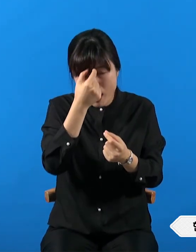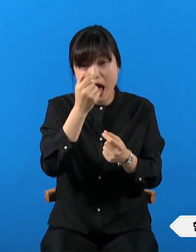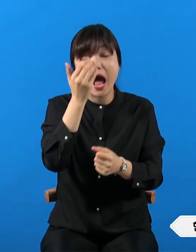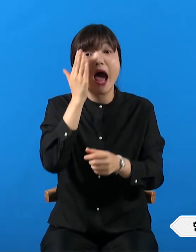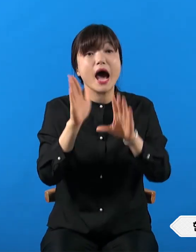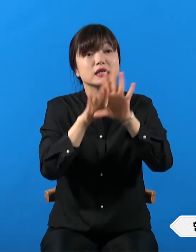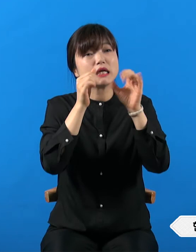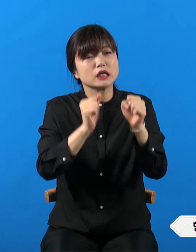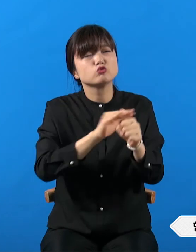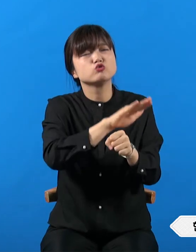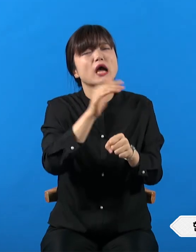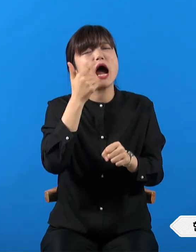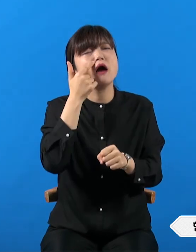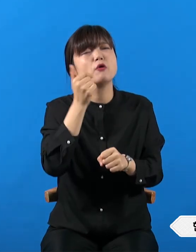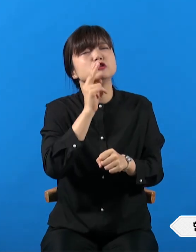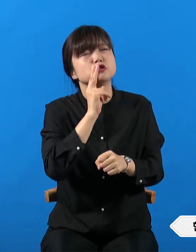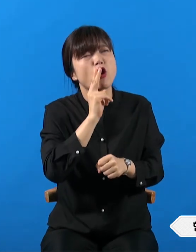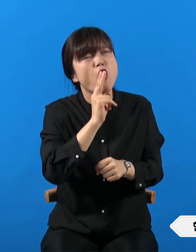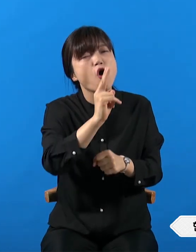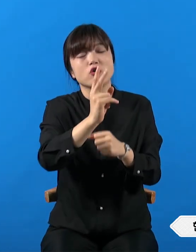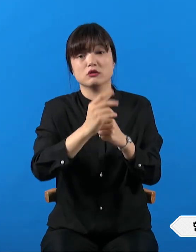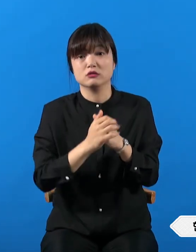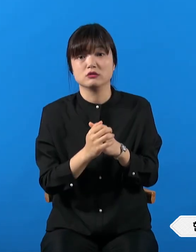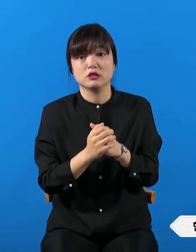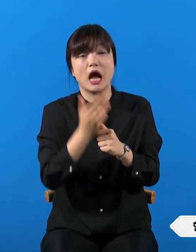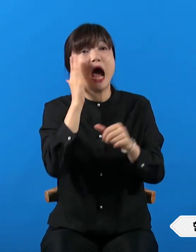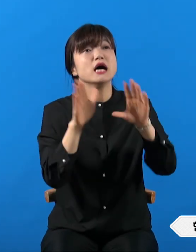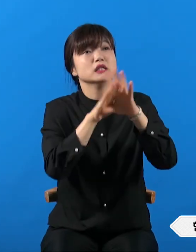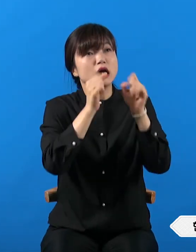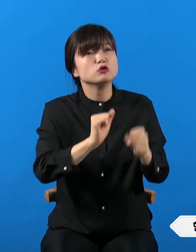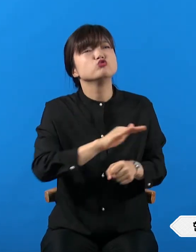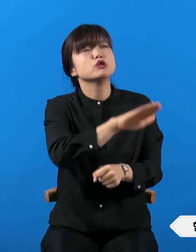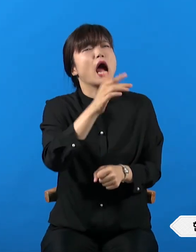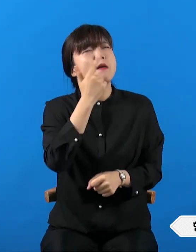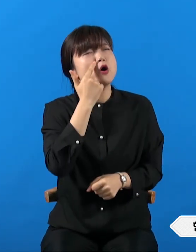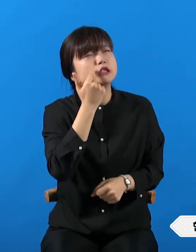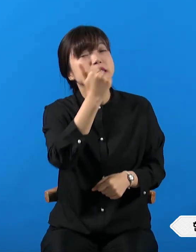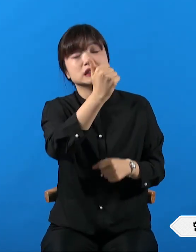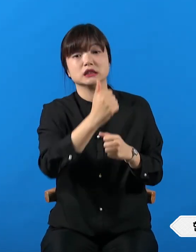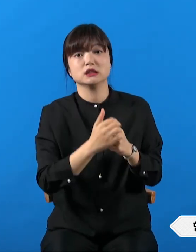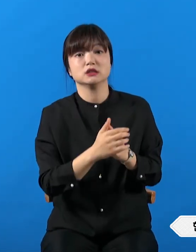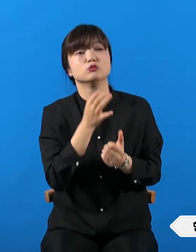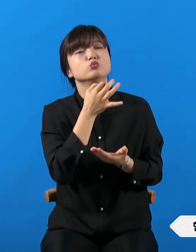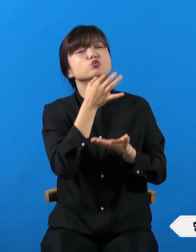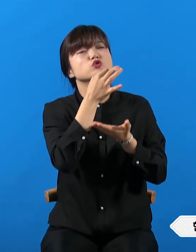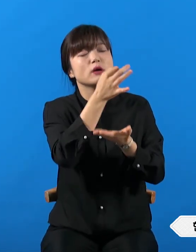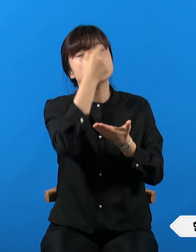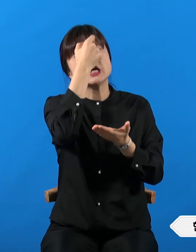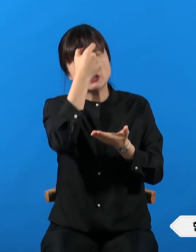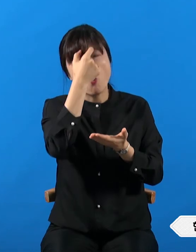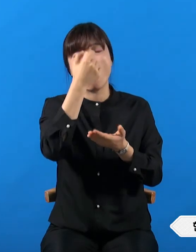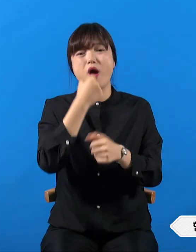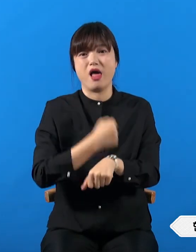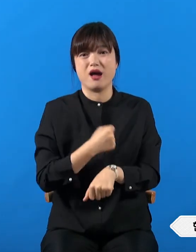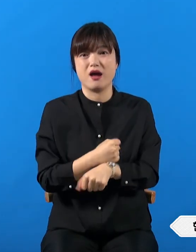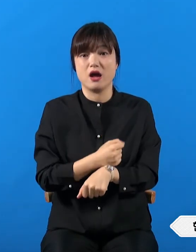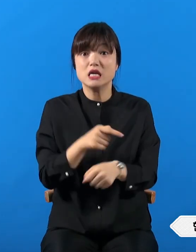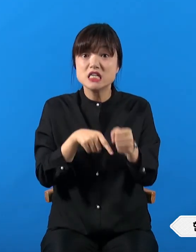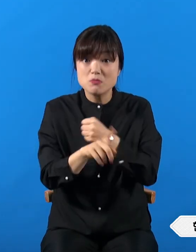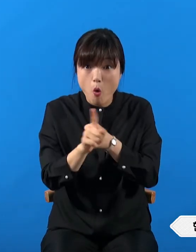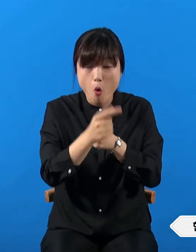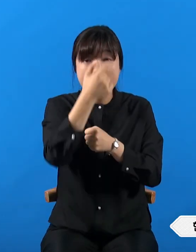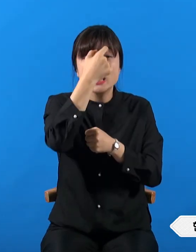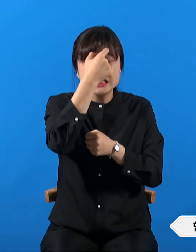기도하라. 하늘에 계신 우리 아버지여. 하늘에 계신 우리 아버지 부르면서 기도하라. 그